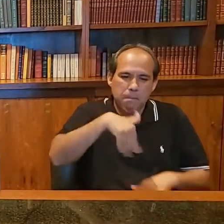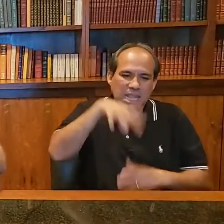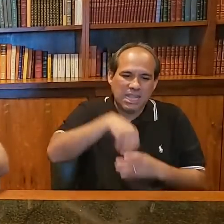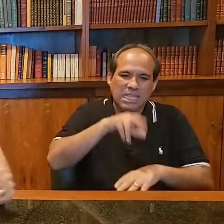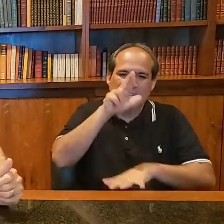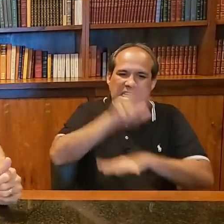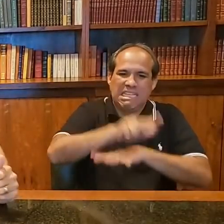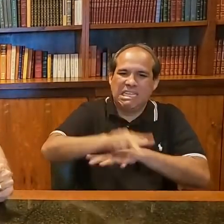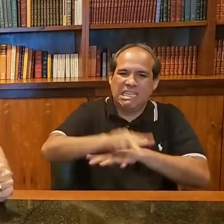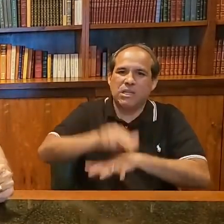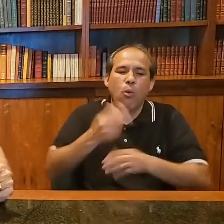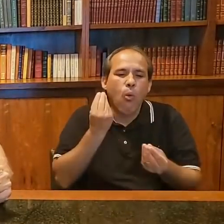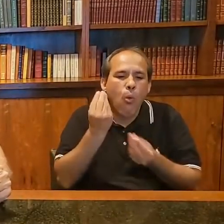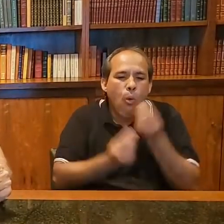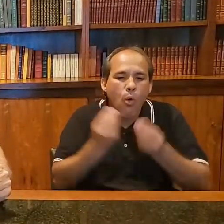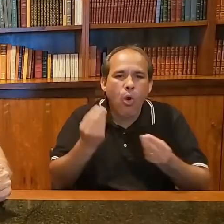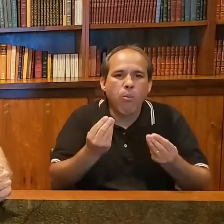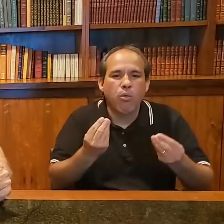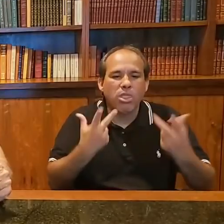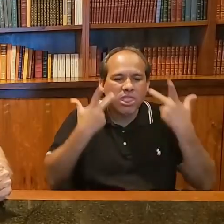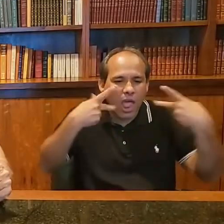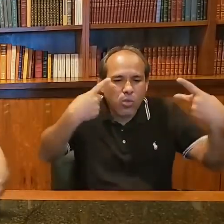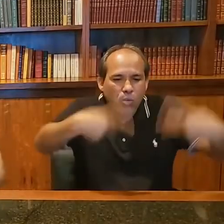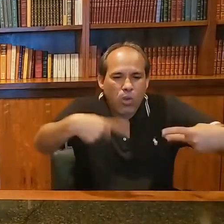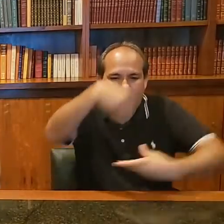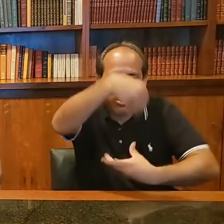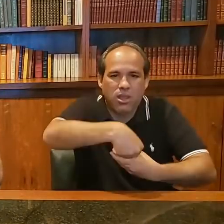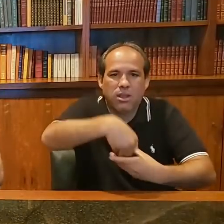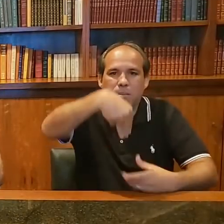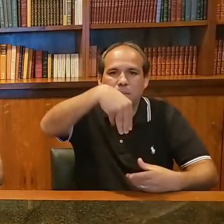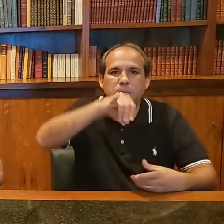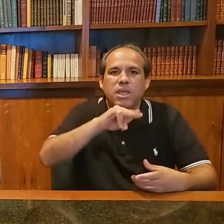Brasil em falando em recursos minerais. Lá nós temos